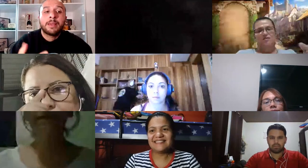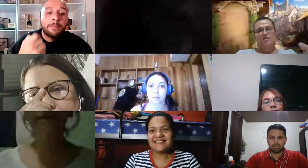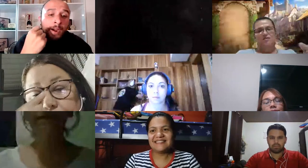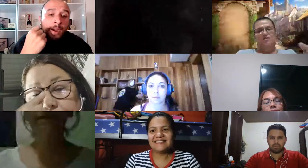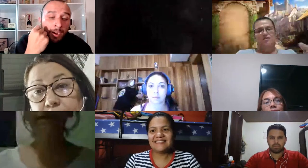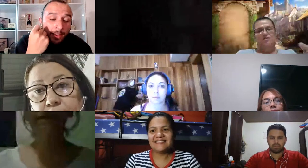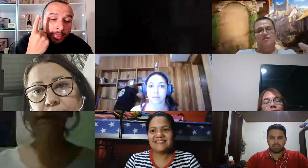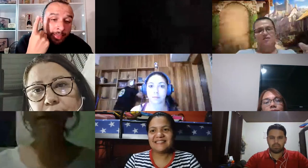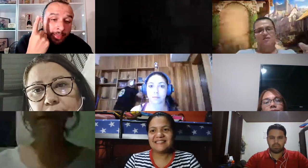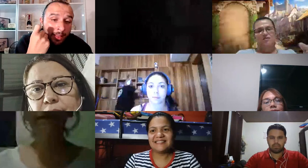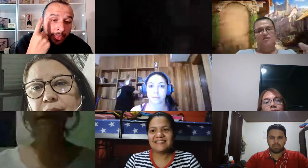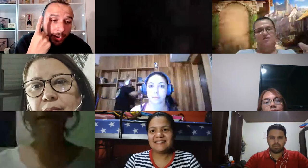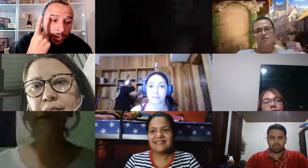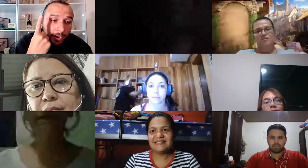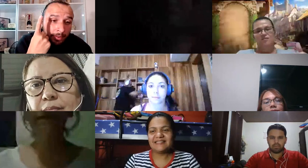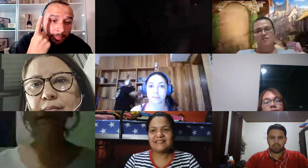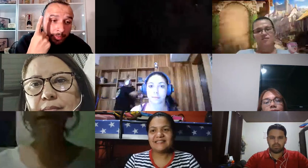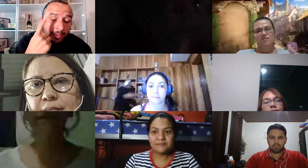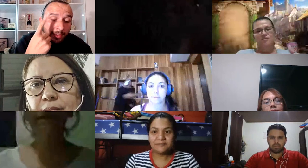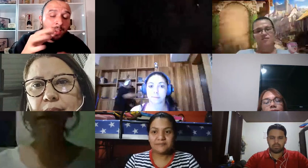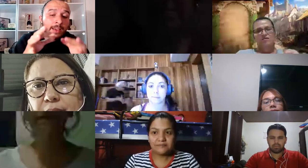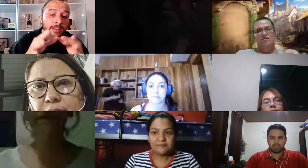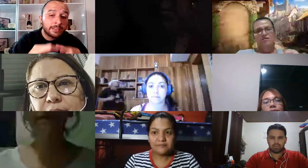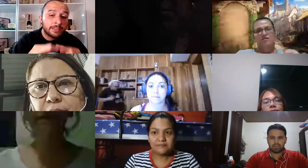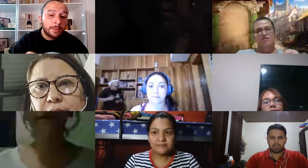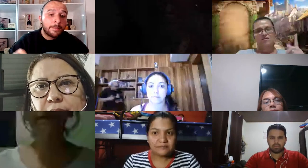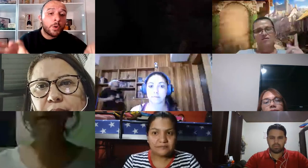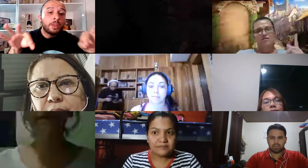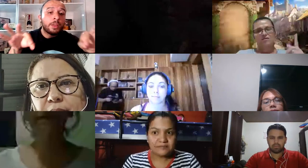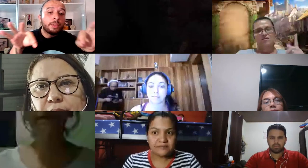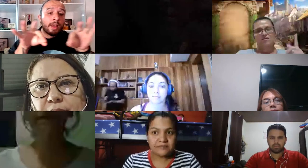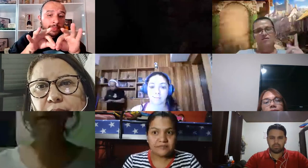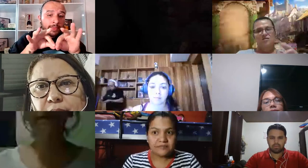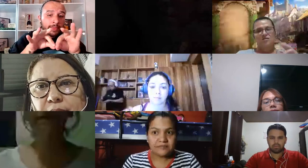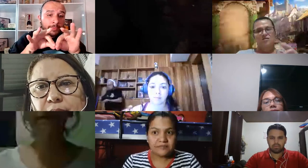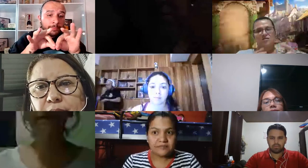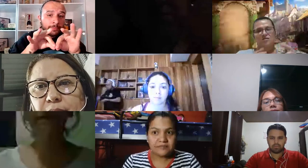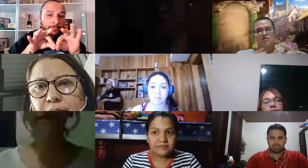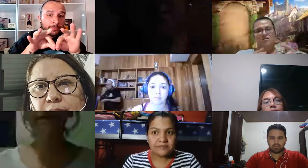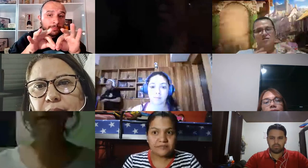también para entender que es importante